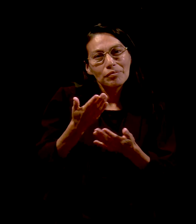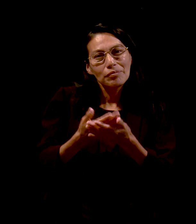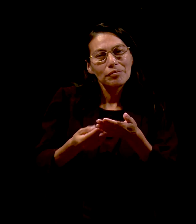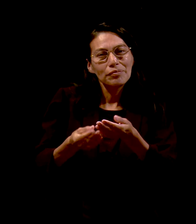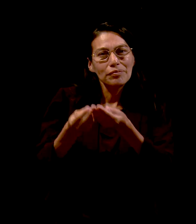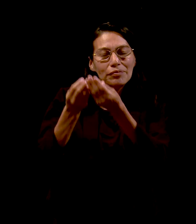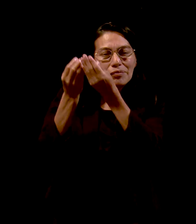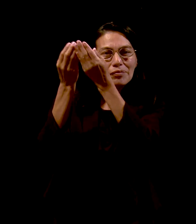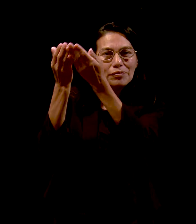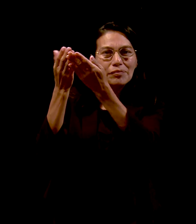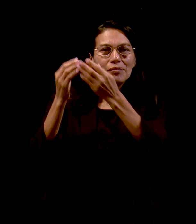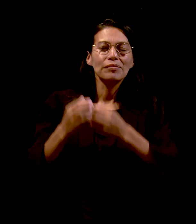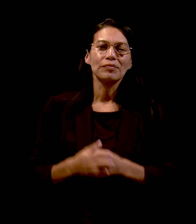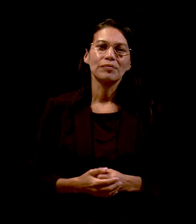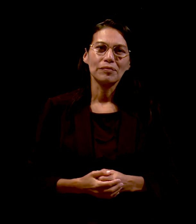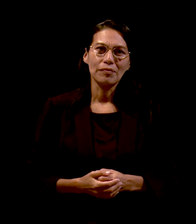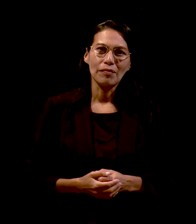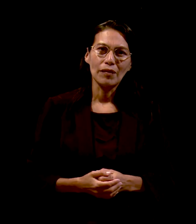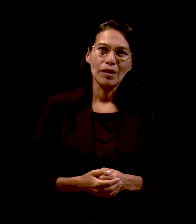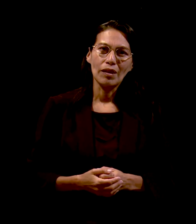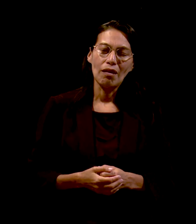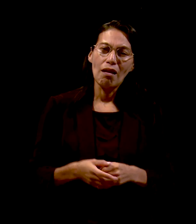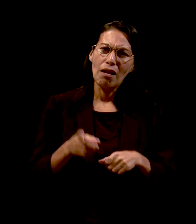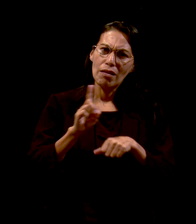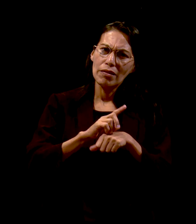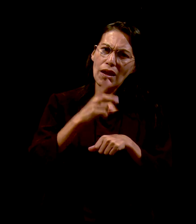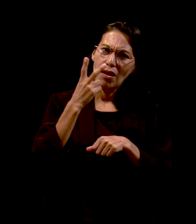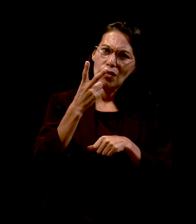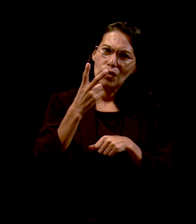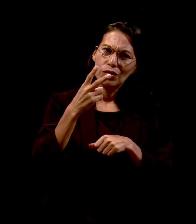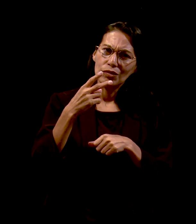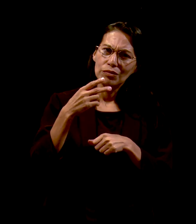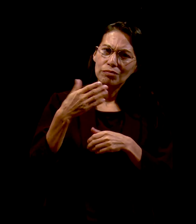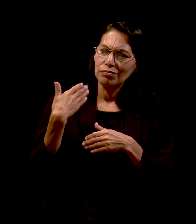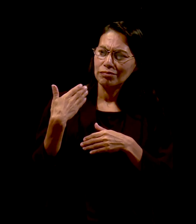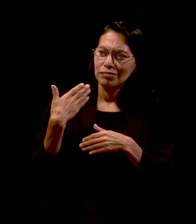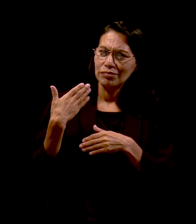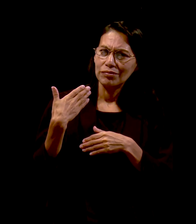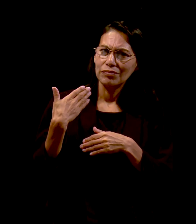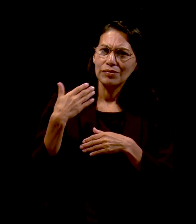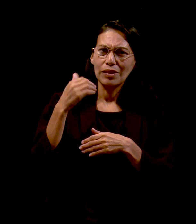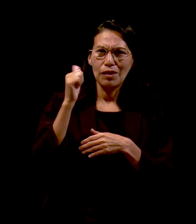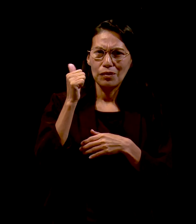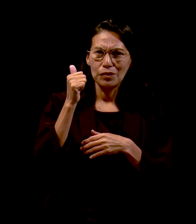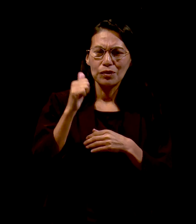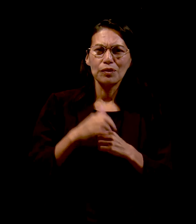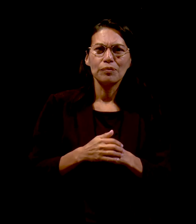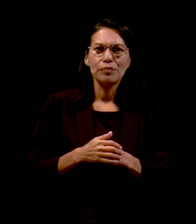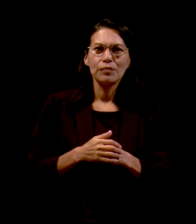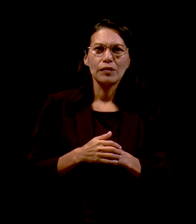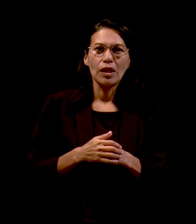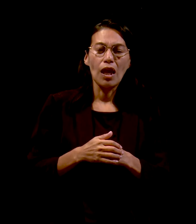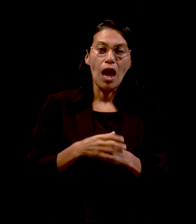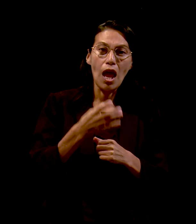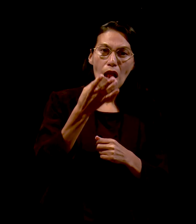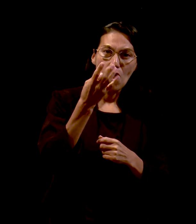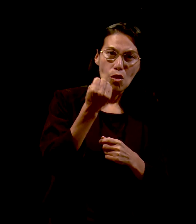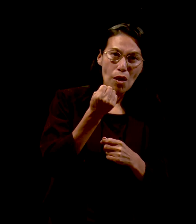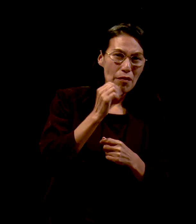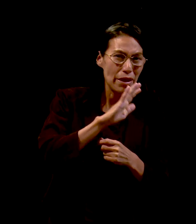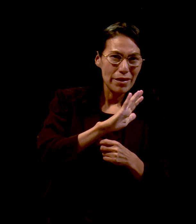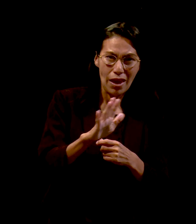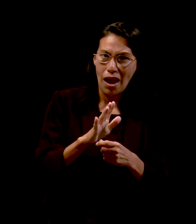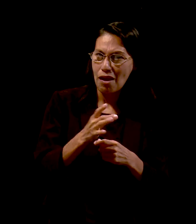de este de este mes que estábamos ya el en agosto el día 9 se vencía definitivamente mi residencia y ya no podía